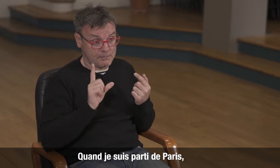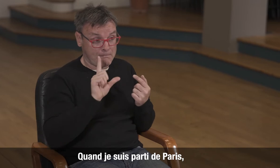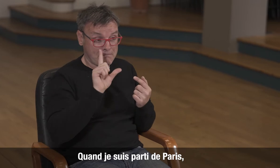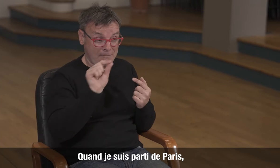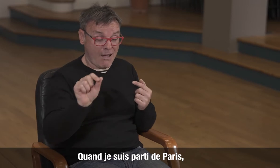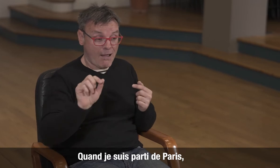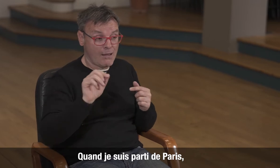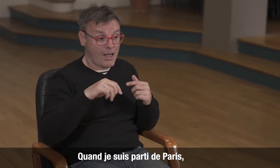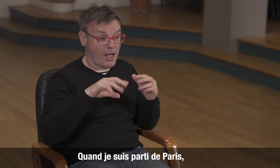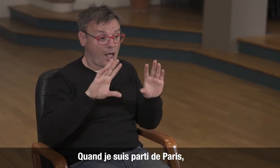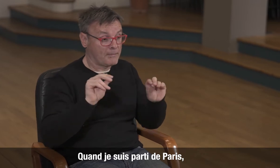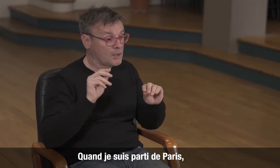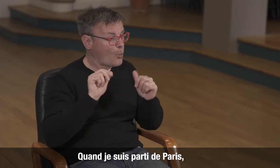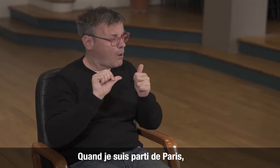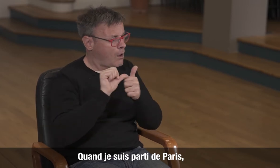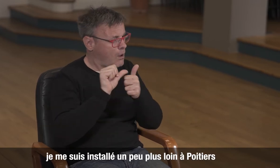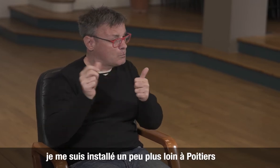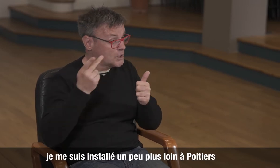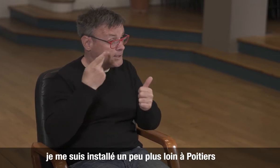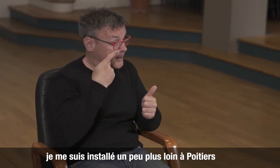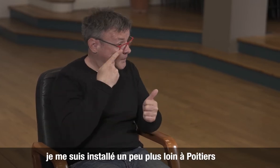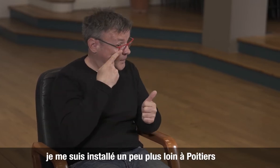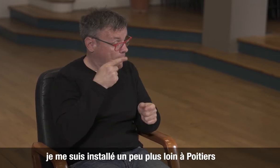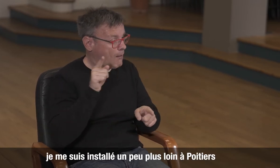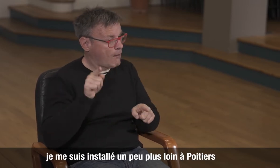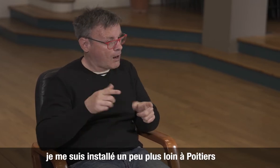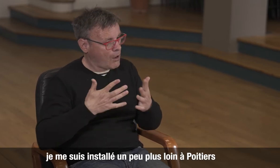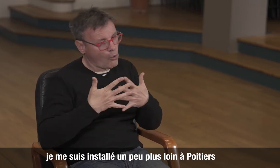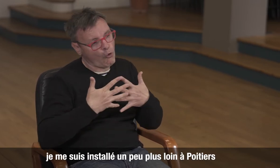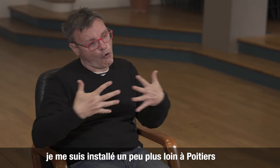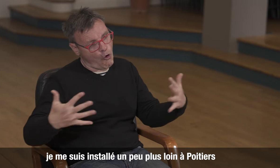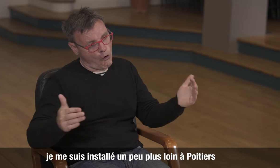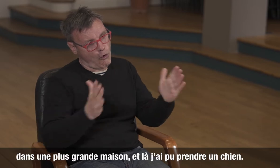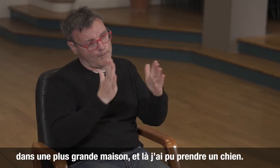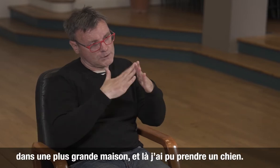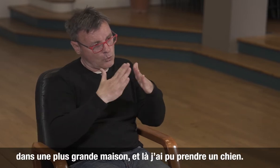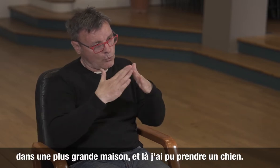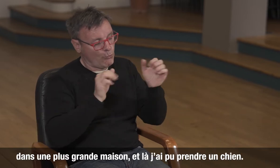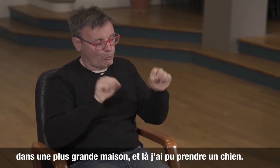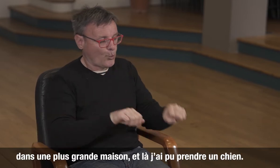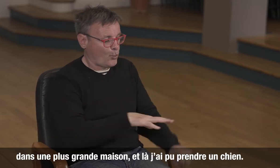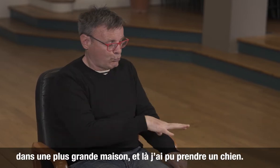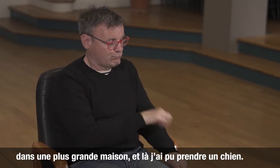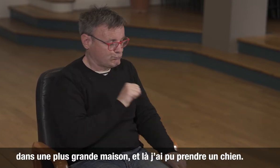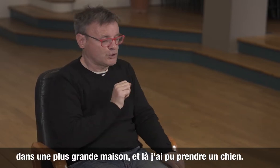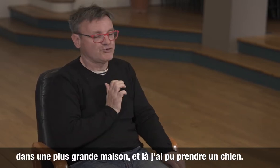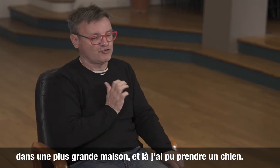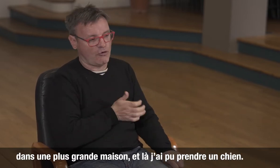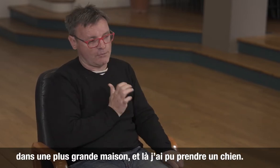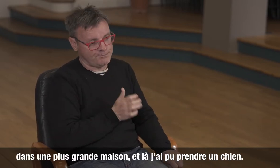Et puis, je suis parti de Paris. Je me suis installé un peu plus loin, à Poitiers. Dans une plus grande maison. Et là,